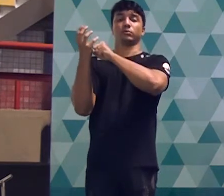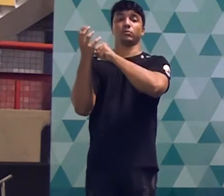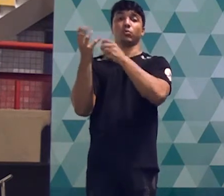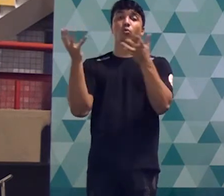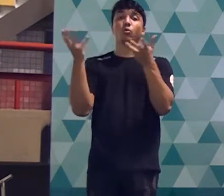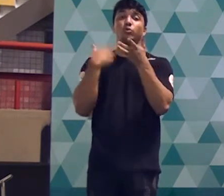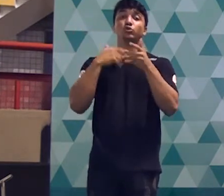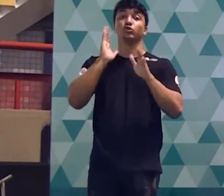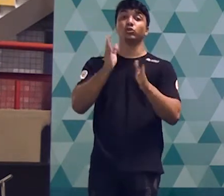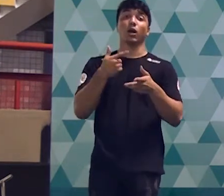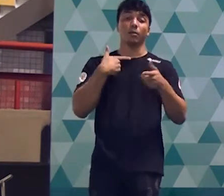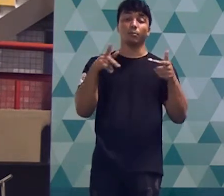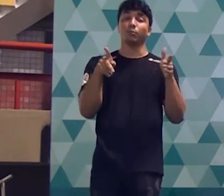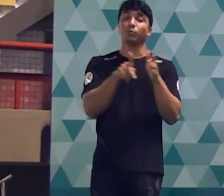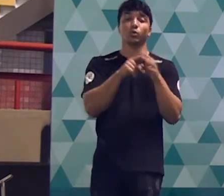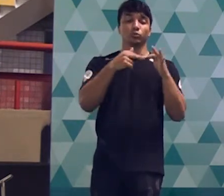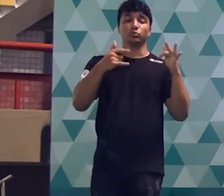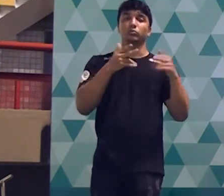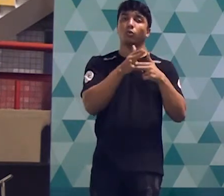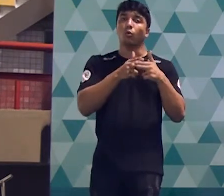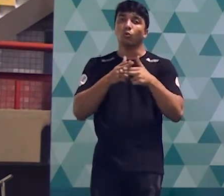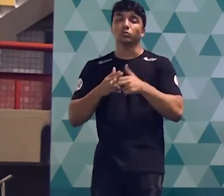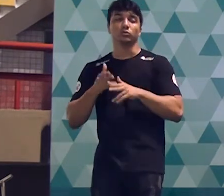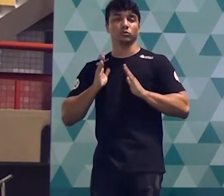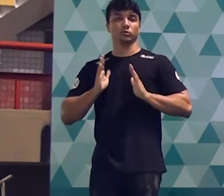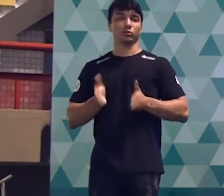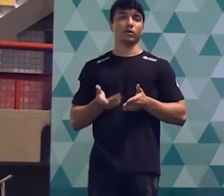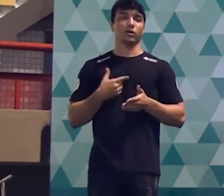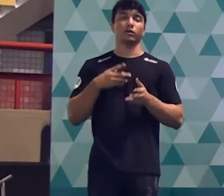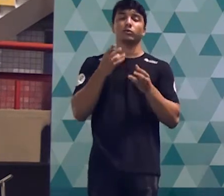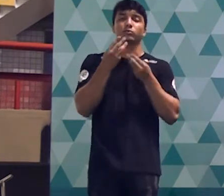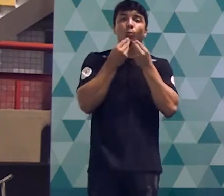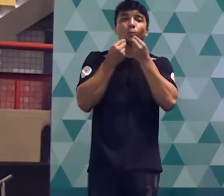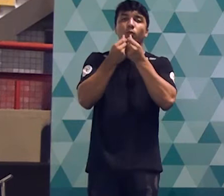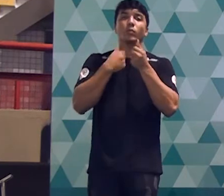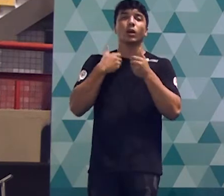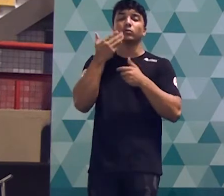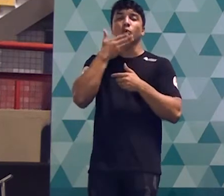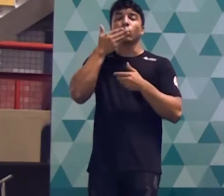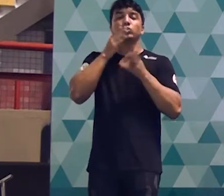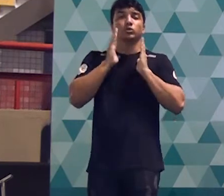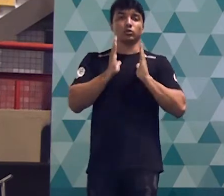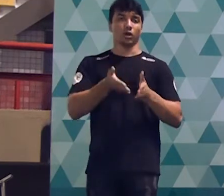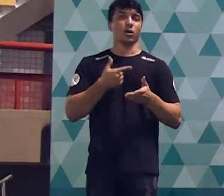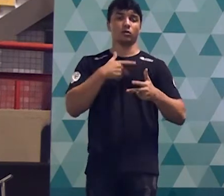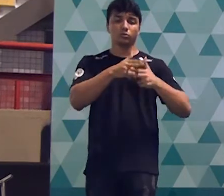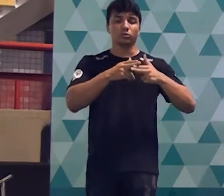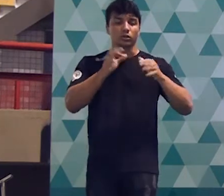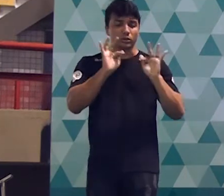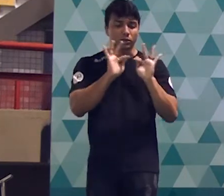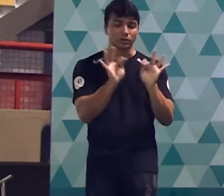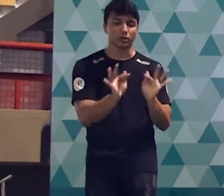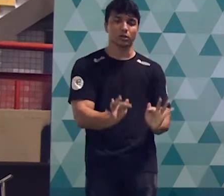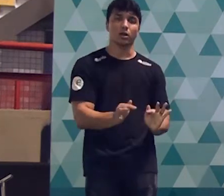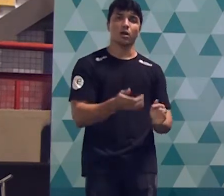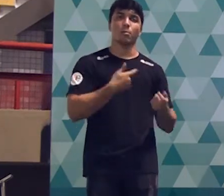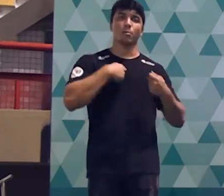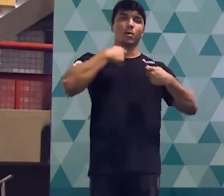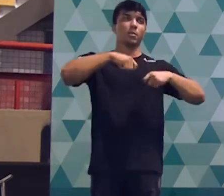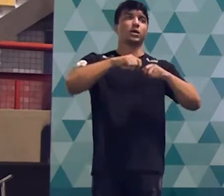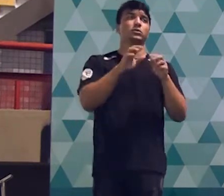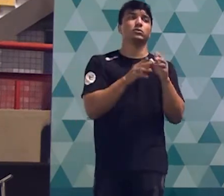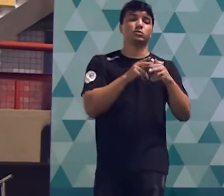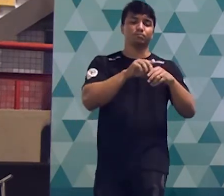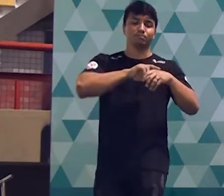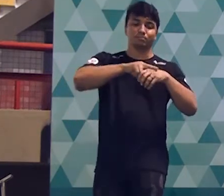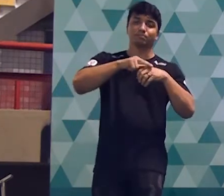a salada de fruta. Ainda vem com leite condensado, né? Já vem uns pedacinhos tudo cortado. Nem descascar mais a